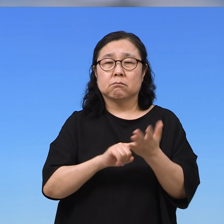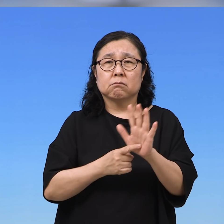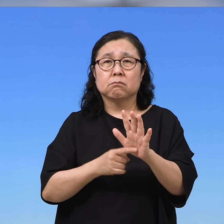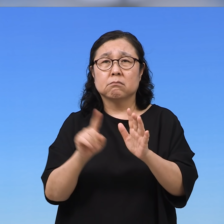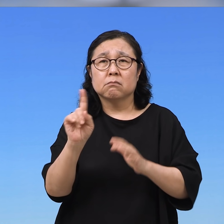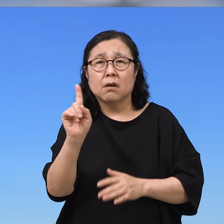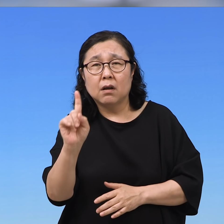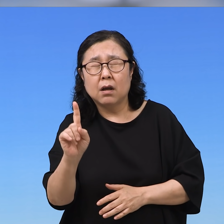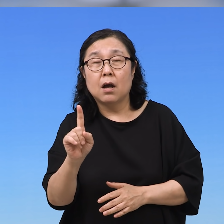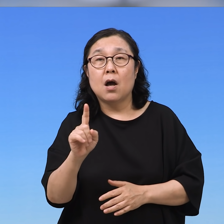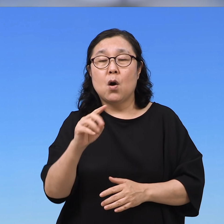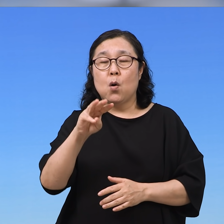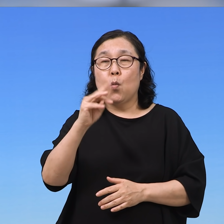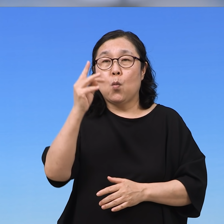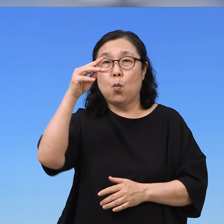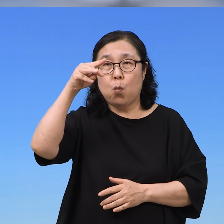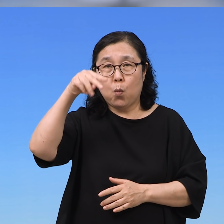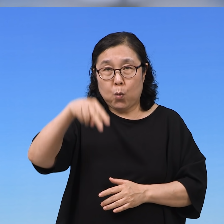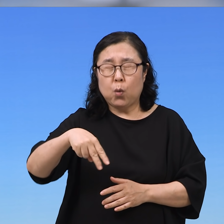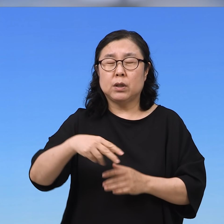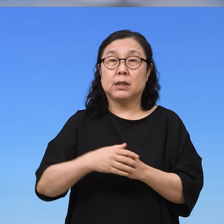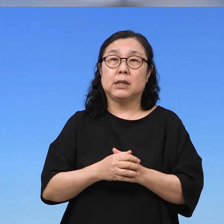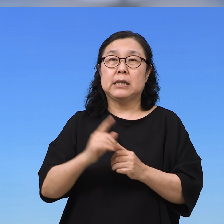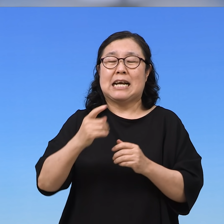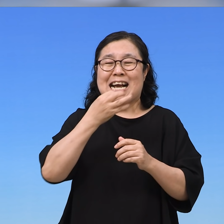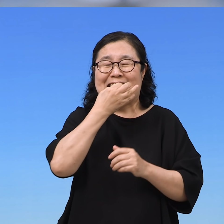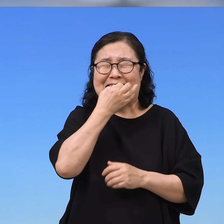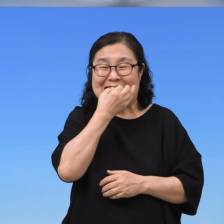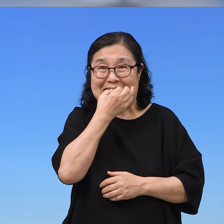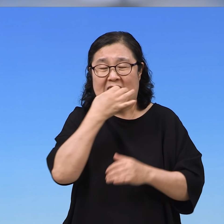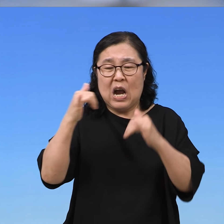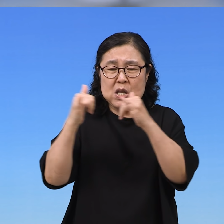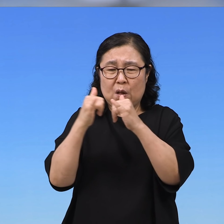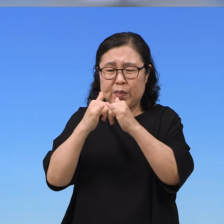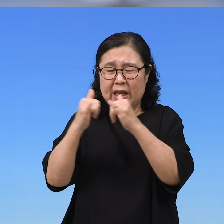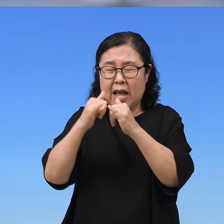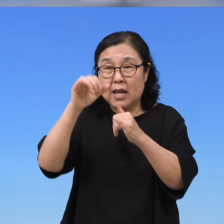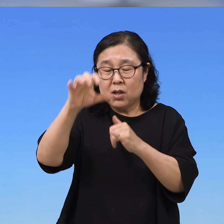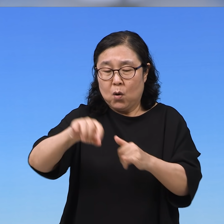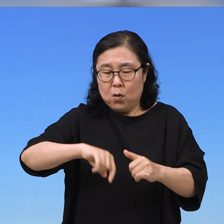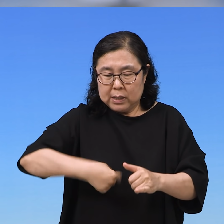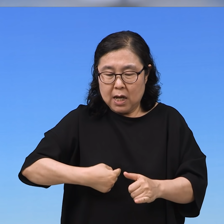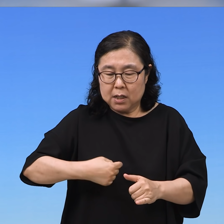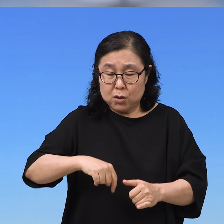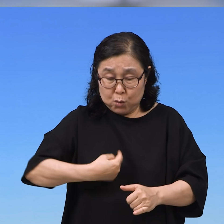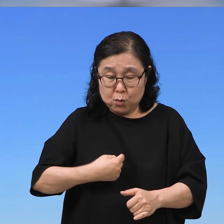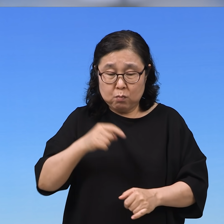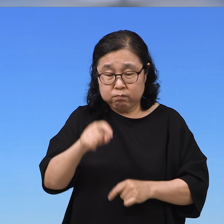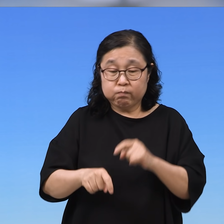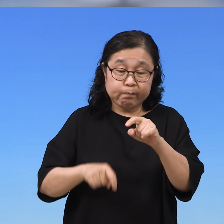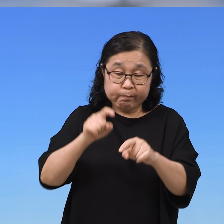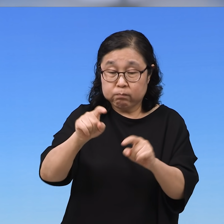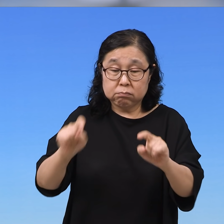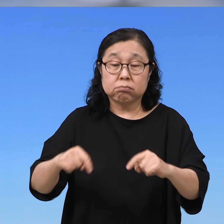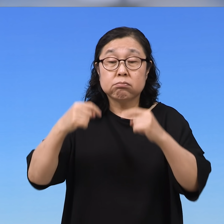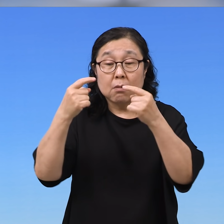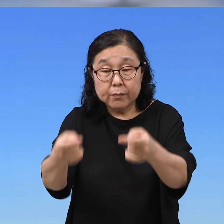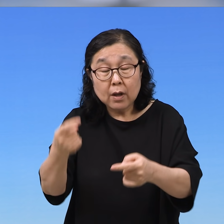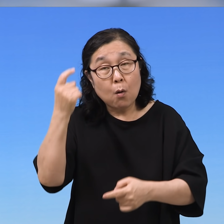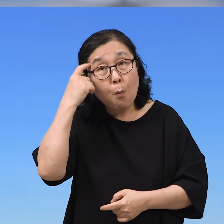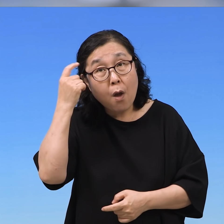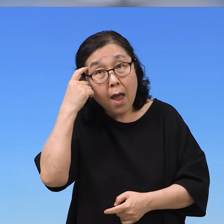뭘 의미합니까? 롯이 이 탐욕의 전쟁터로 제 발로 걸어간 거예요.